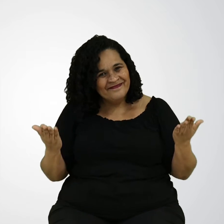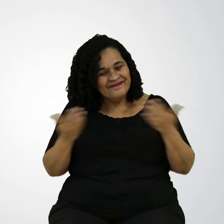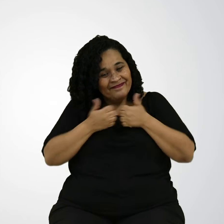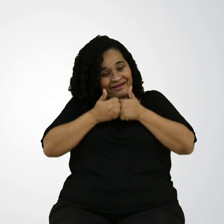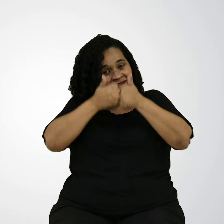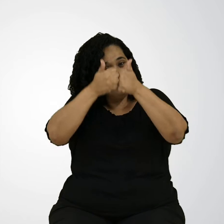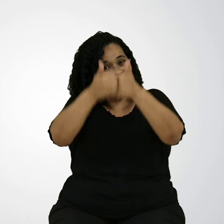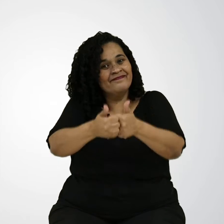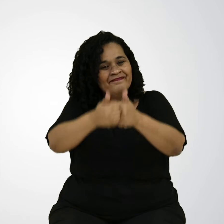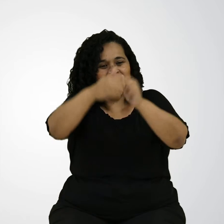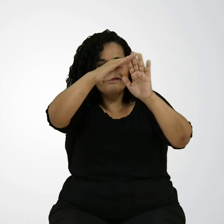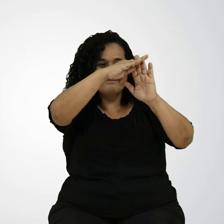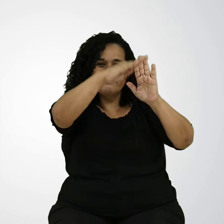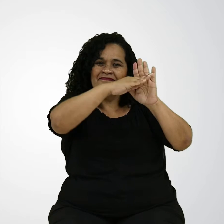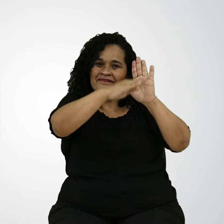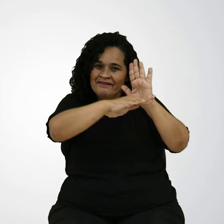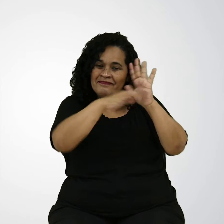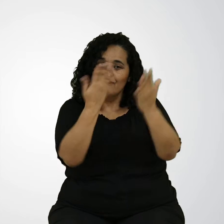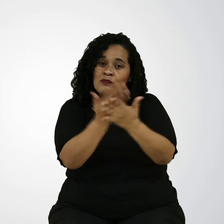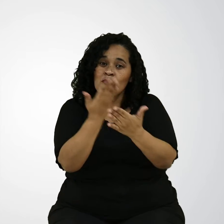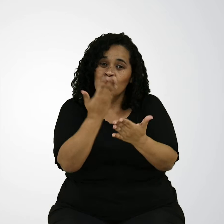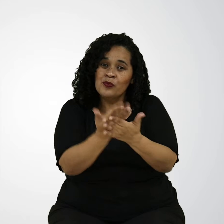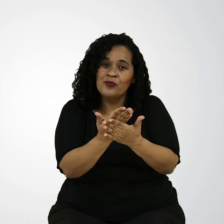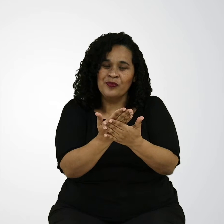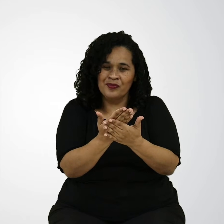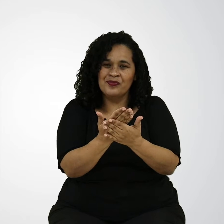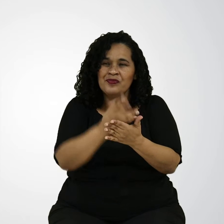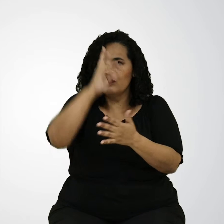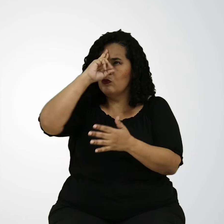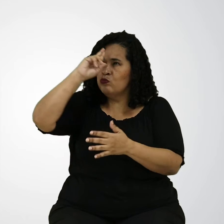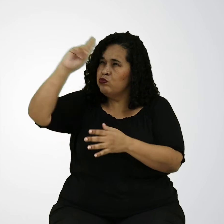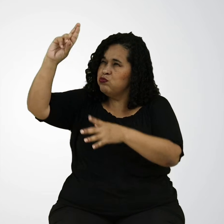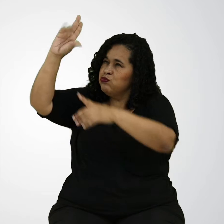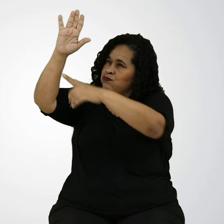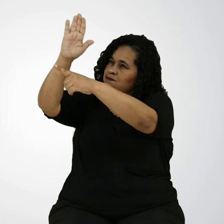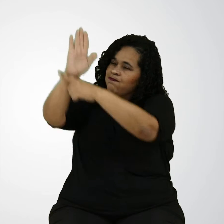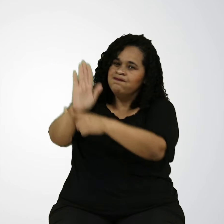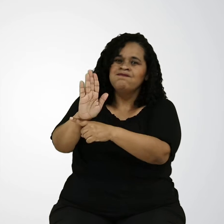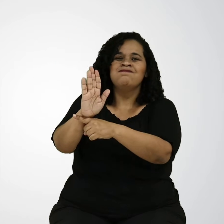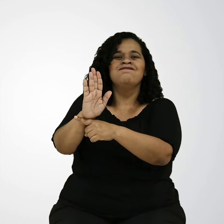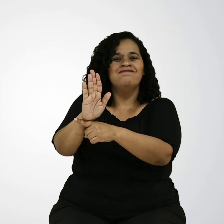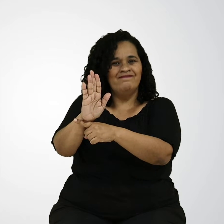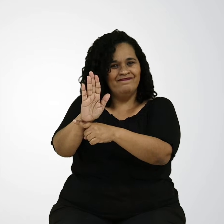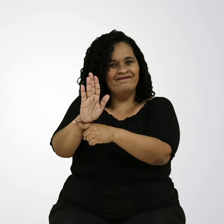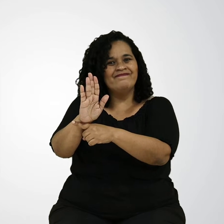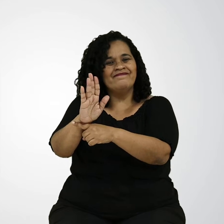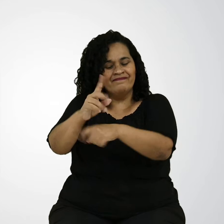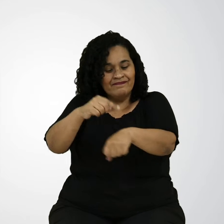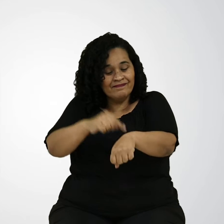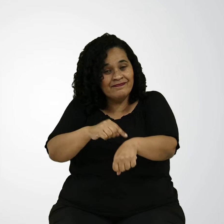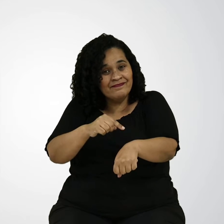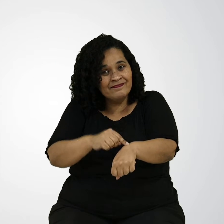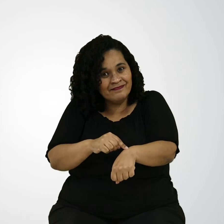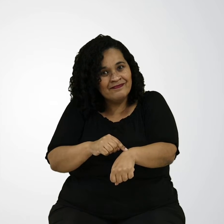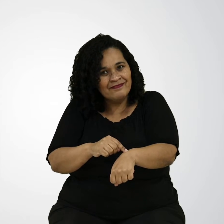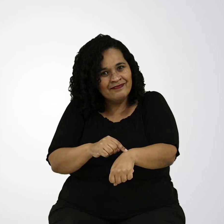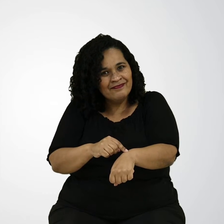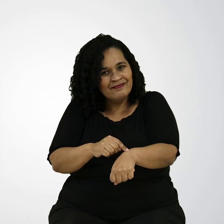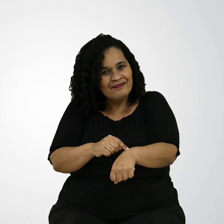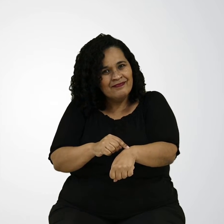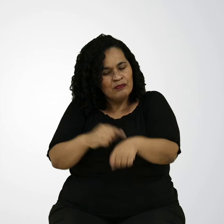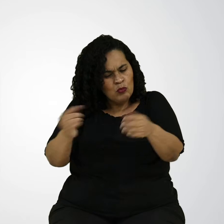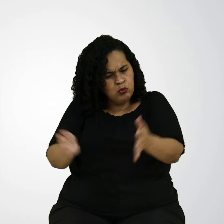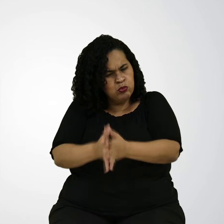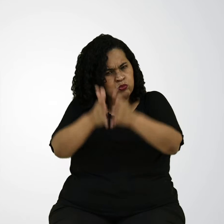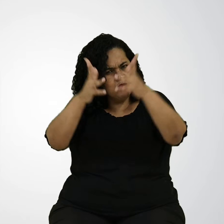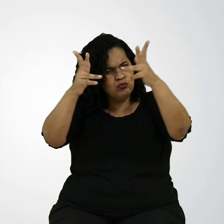essa programação, esse estudo da lição. Que o Senhor nos ajude aqui hoje, que seja um tempo muito rico